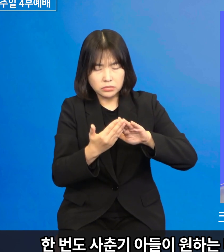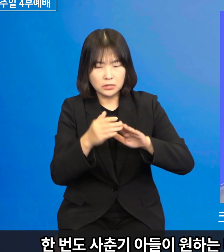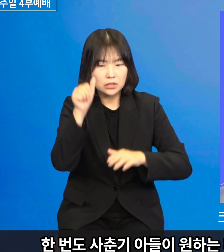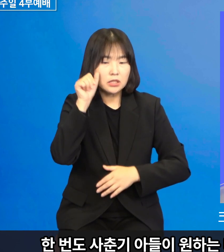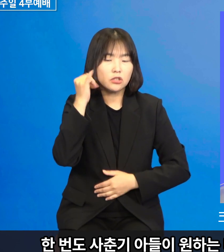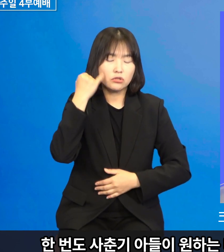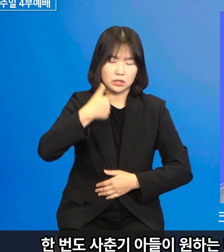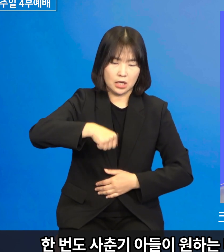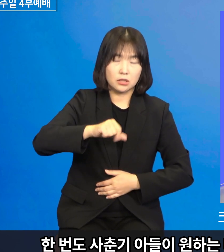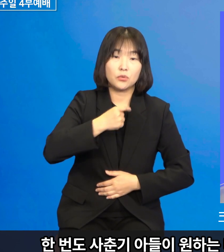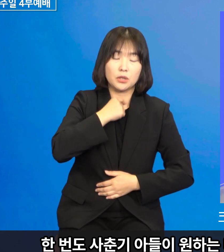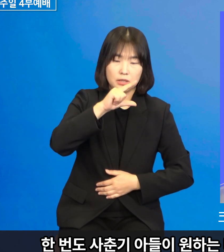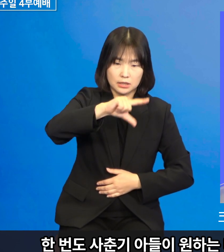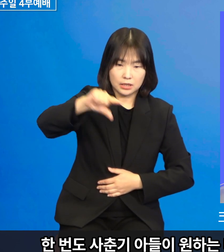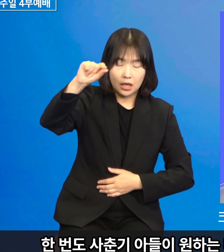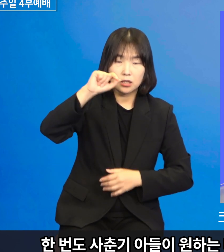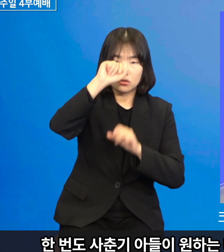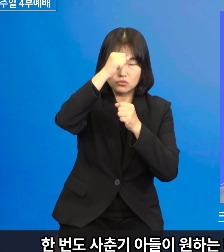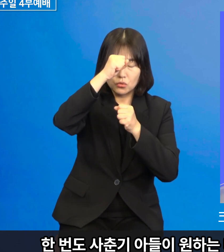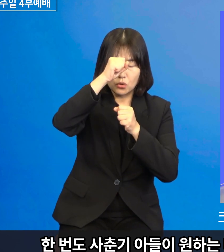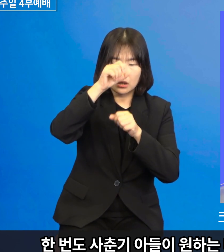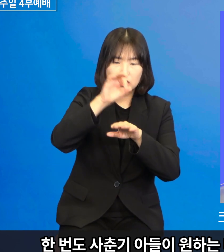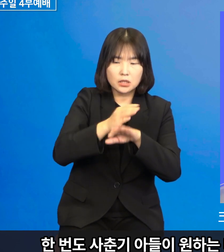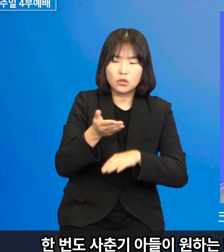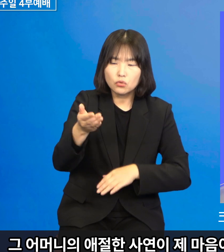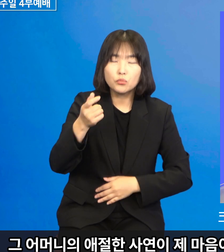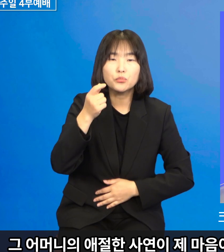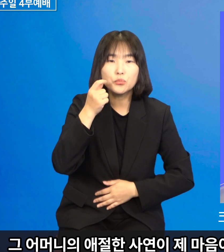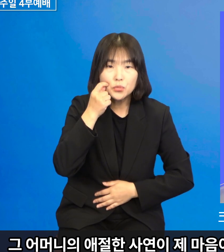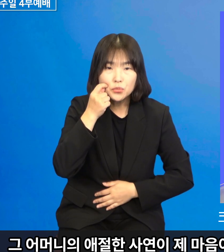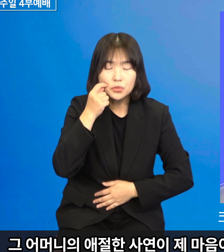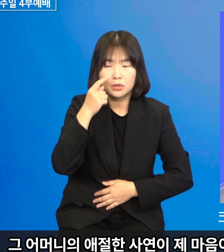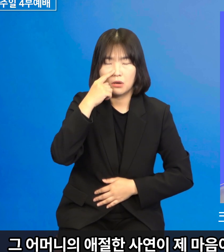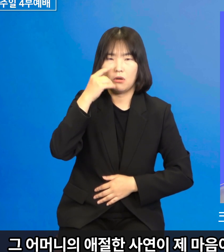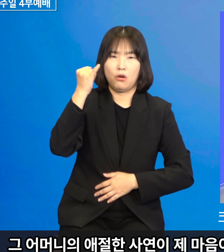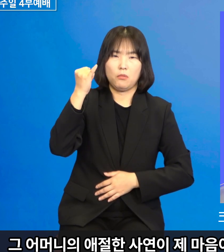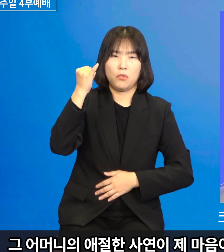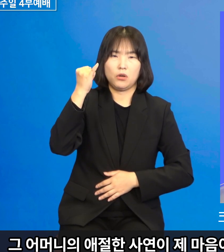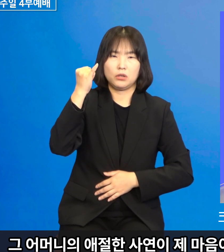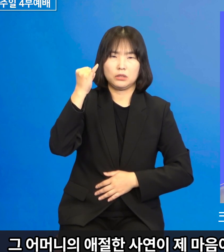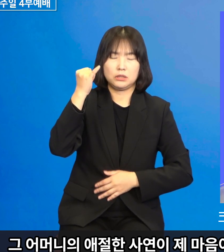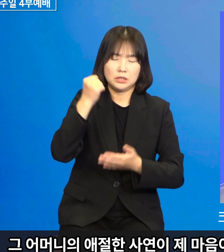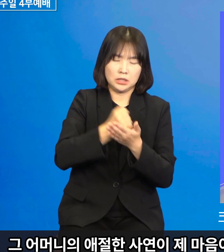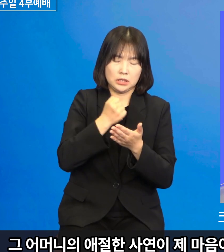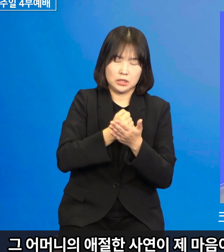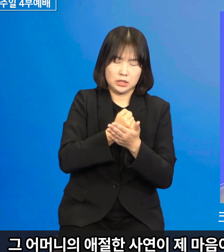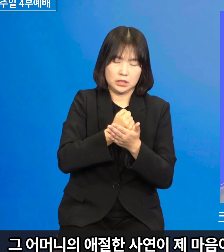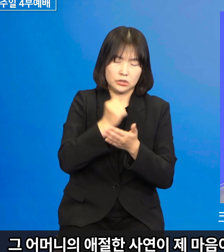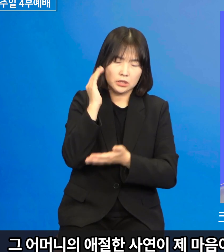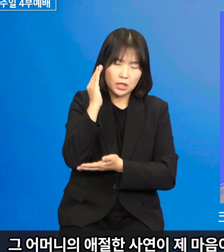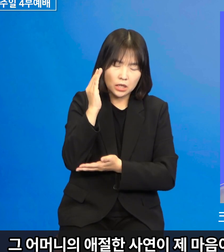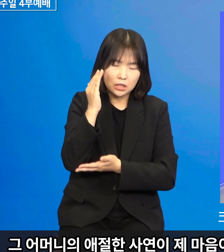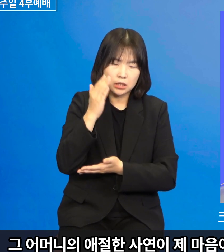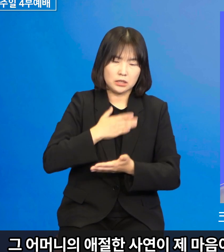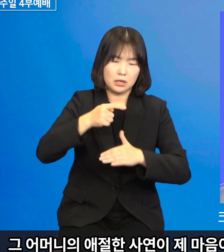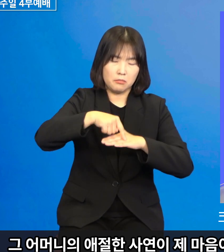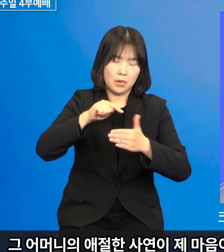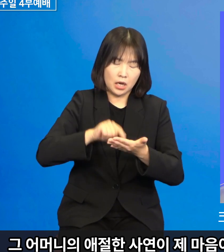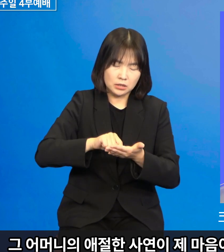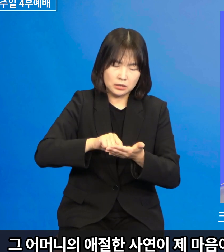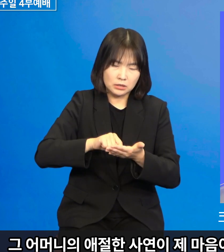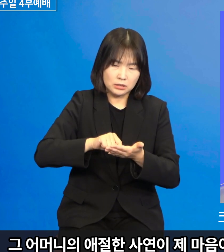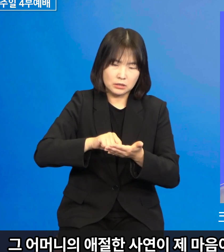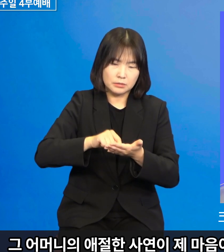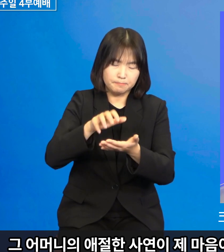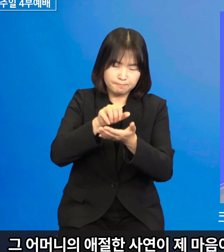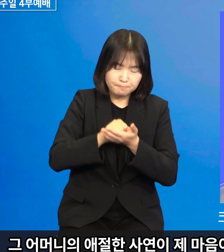아들이 원하는 나이키 운동화를 사주지 못했다는 그 어머니의 애절한 사연이 제 마음이 되어 눈물로 배달했던